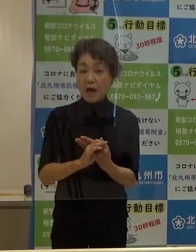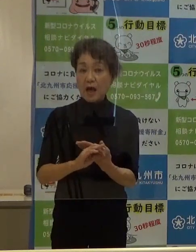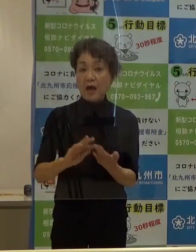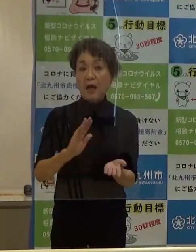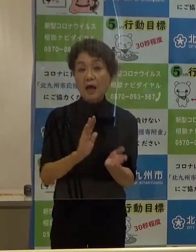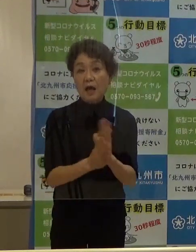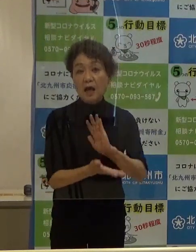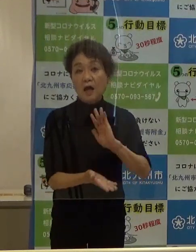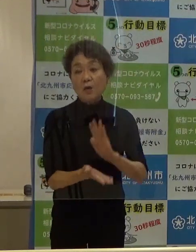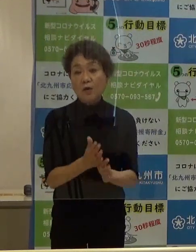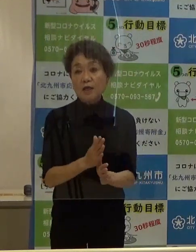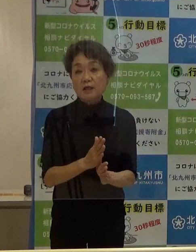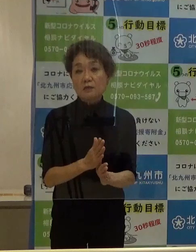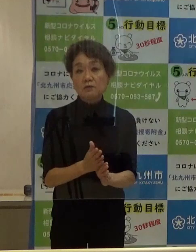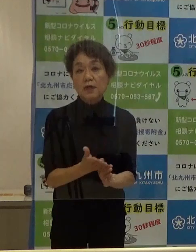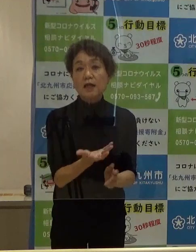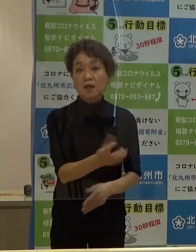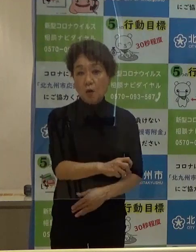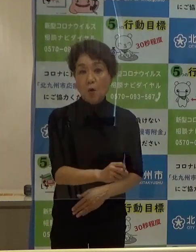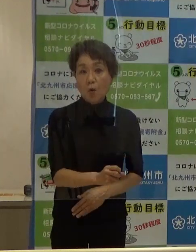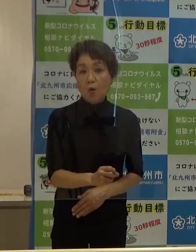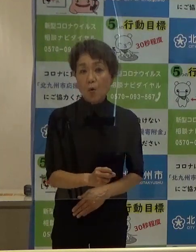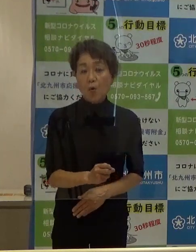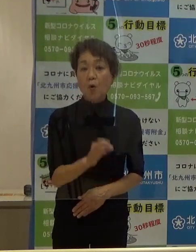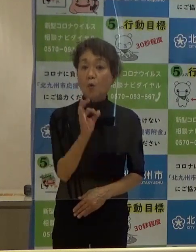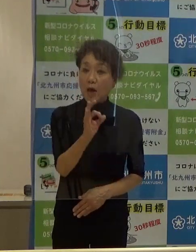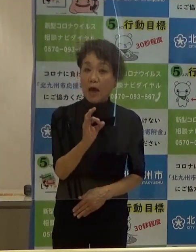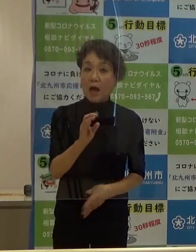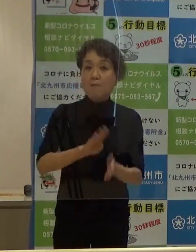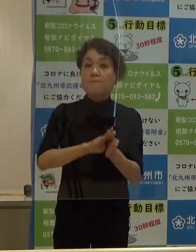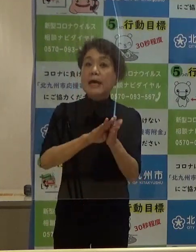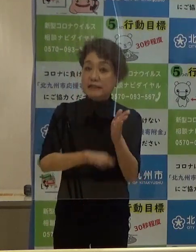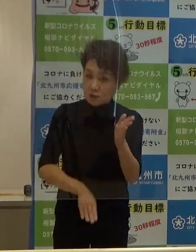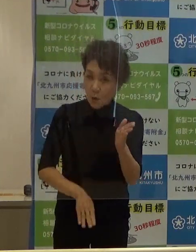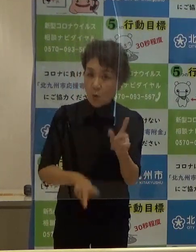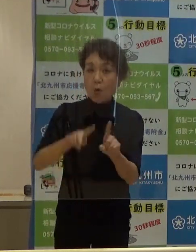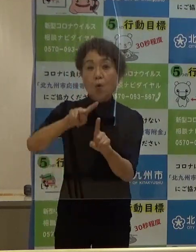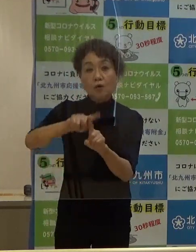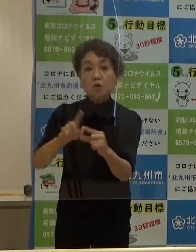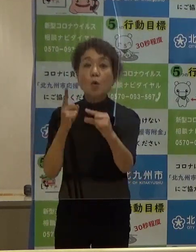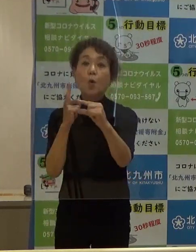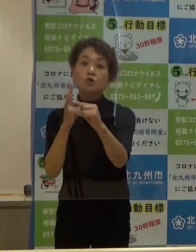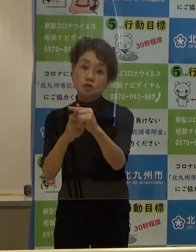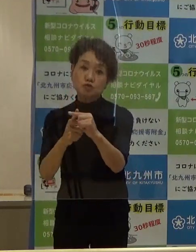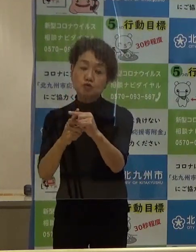か、あるいは住民票がこちらなくても小中学生を受け入れるとか、